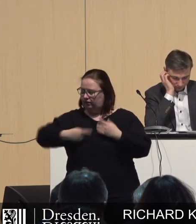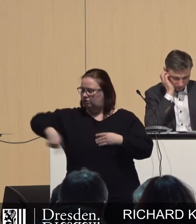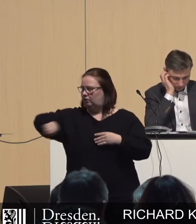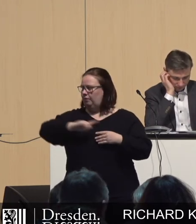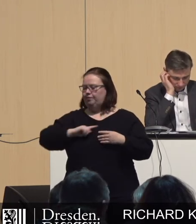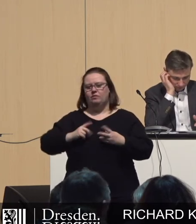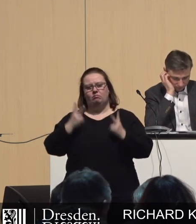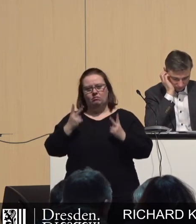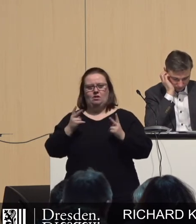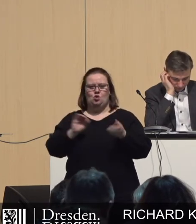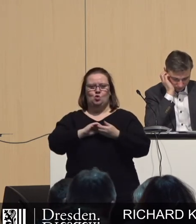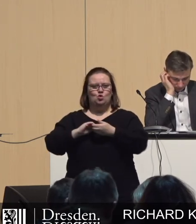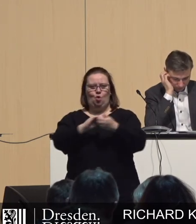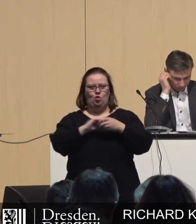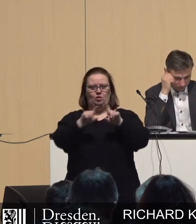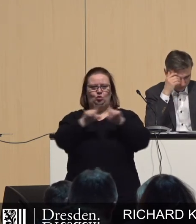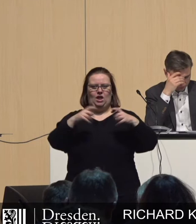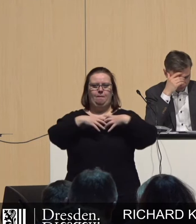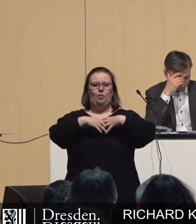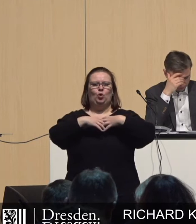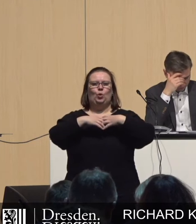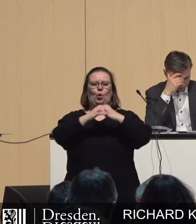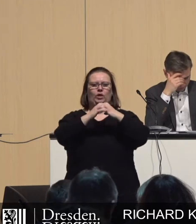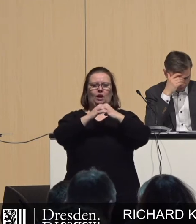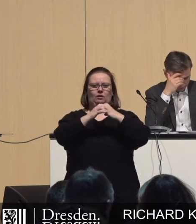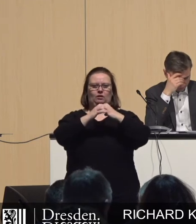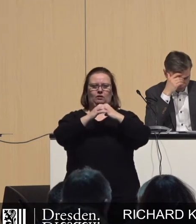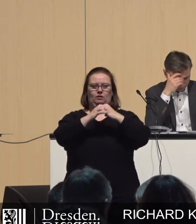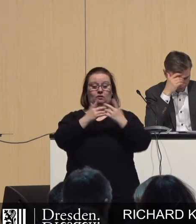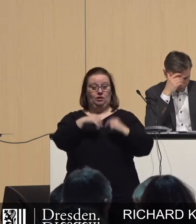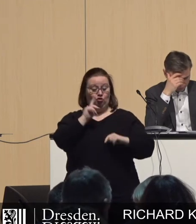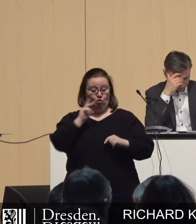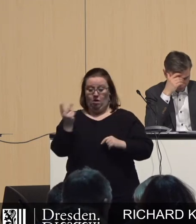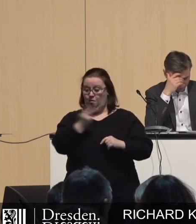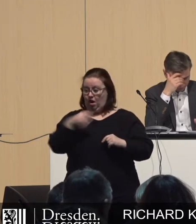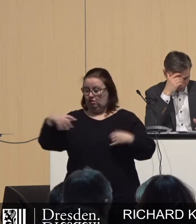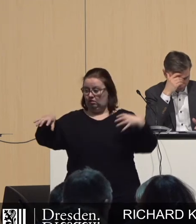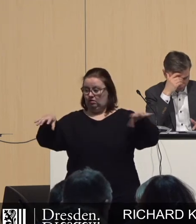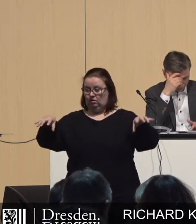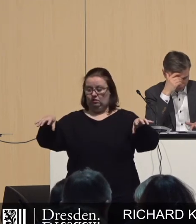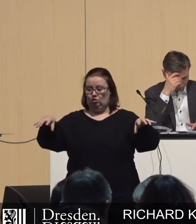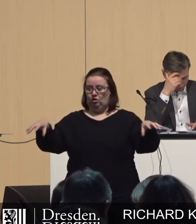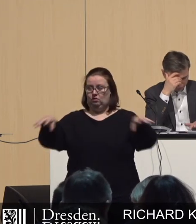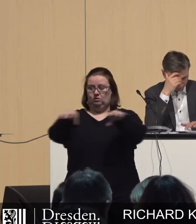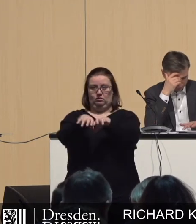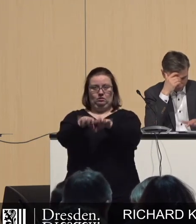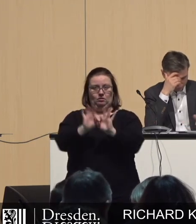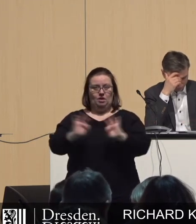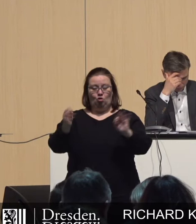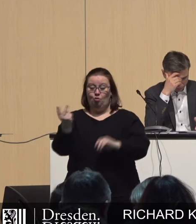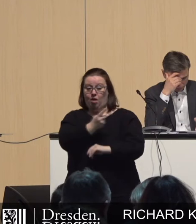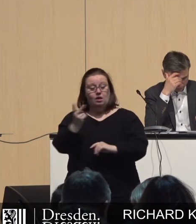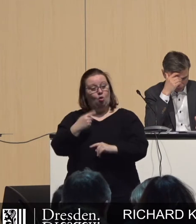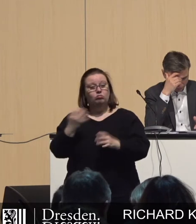ein kommunales Unternehmen zu gründen, was eben mehr ist als diese beiden Unternehmen, die wir gerade eben schon haben und die auch schon sehr gut